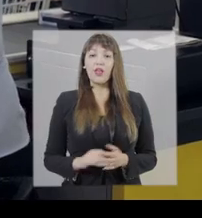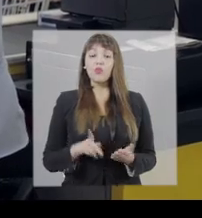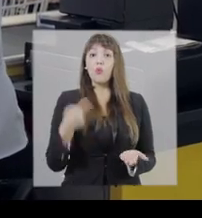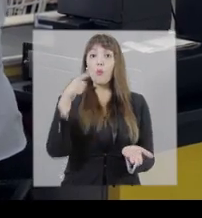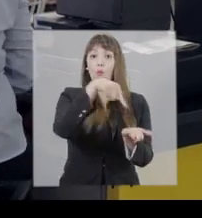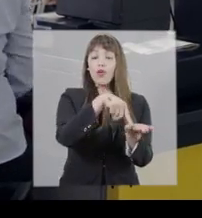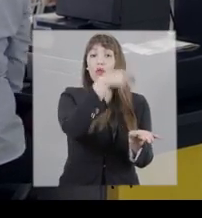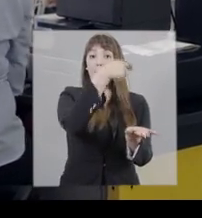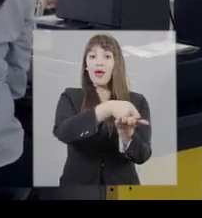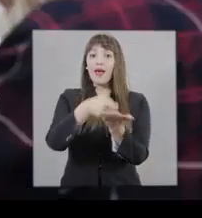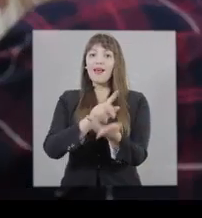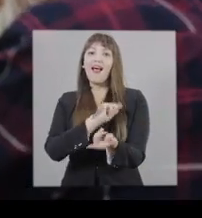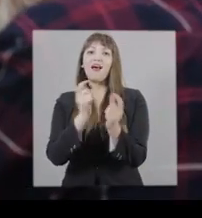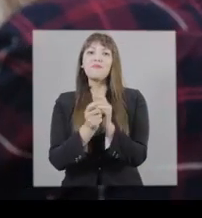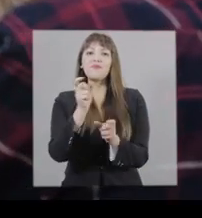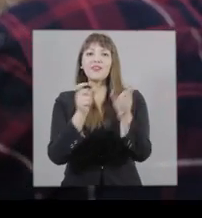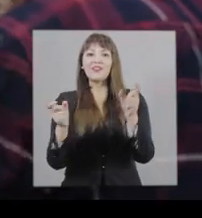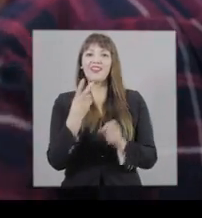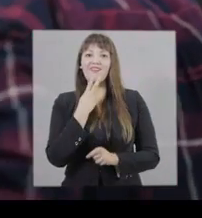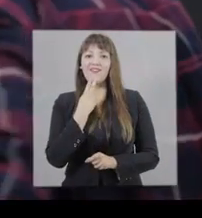Tus impuestos están cambiando su historia.